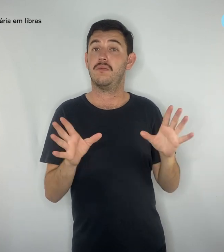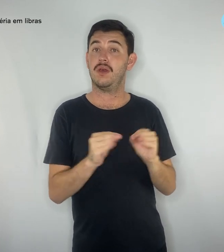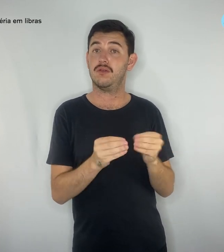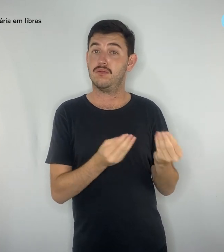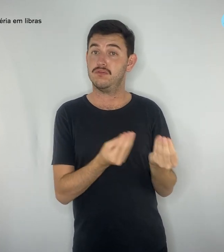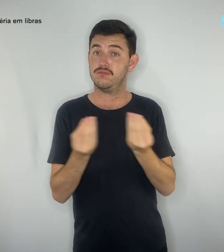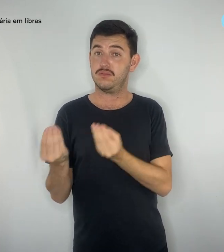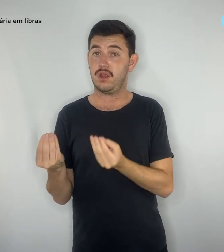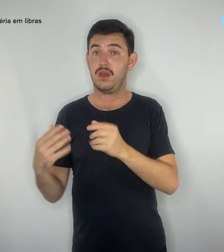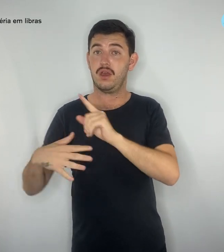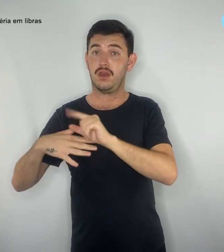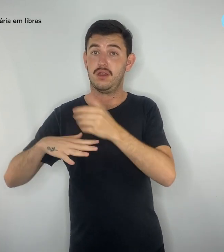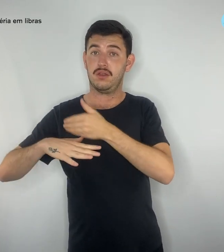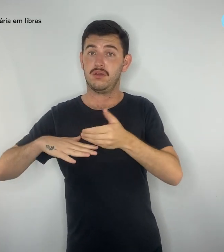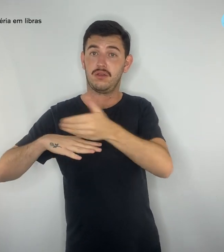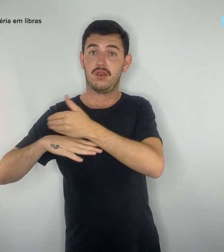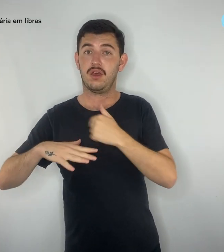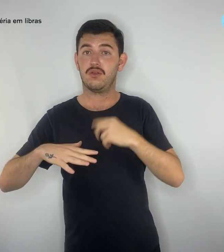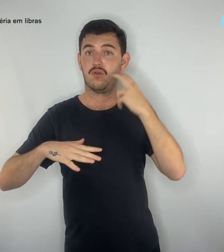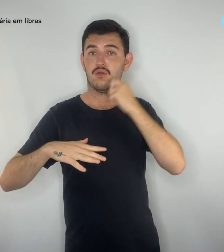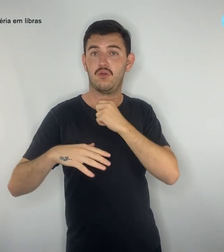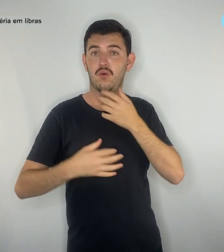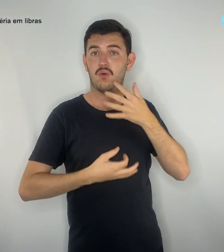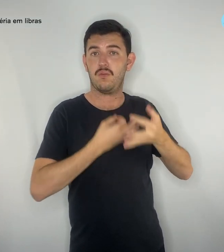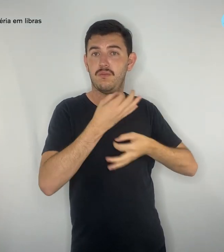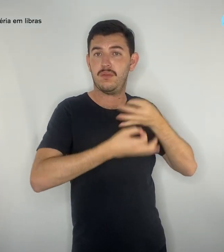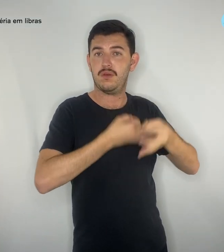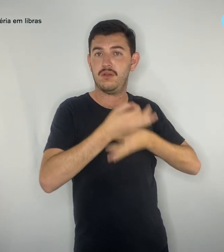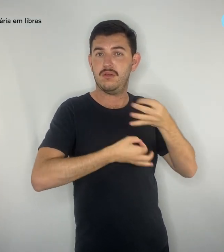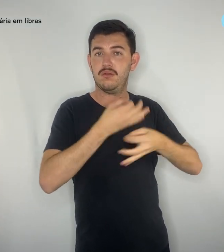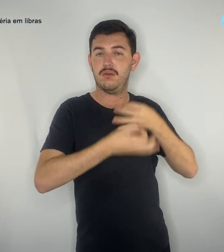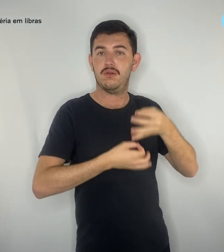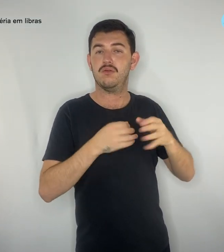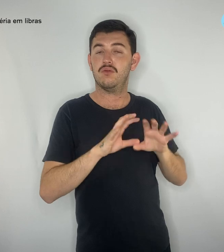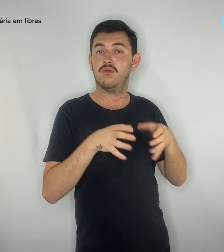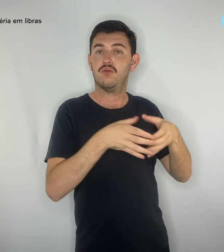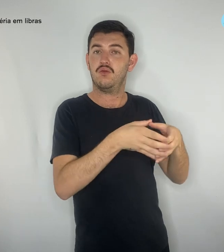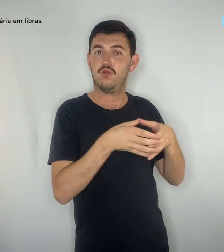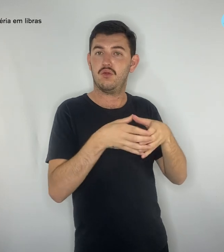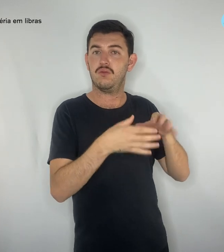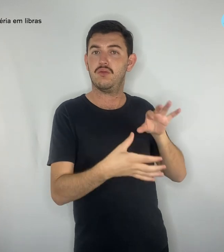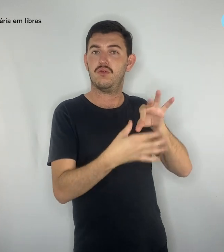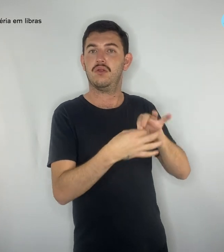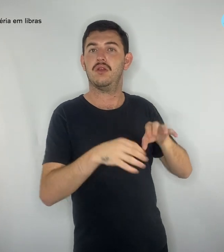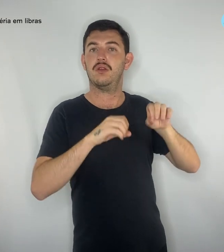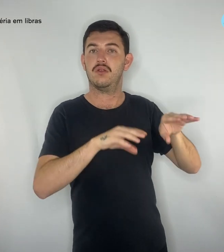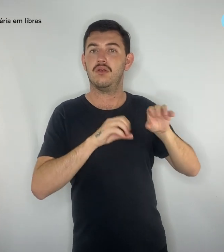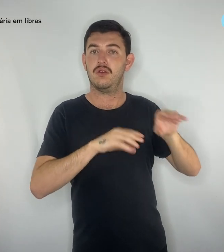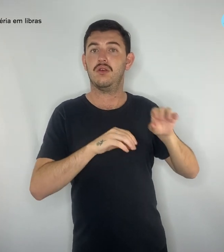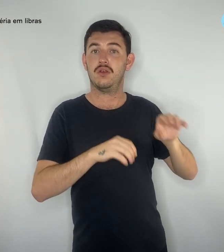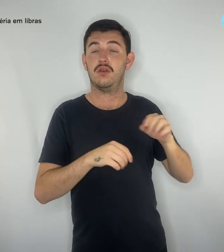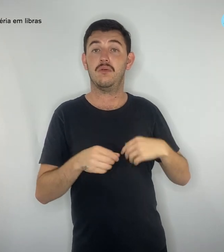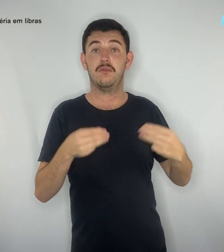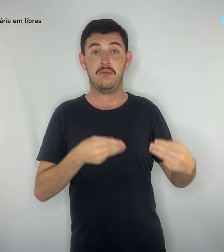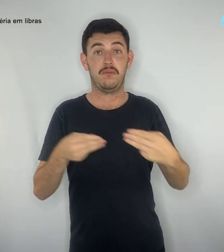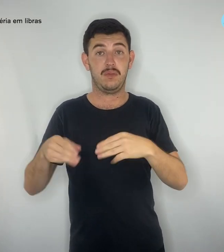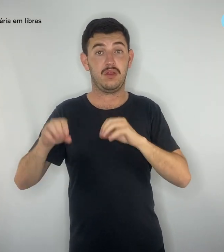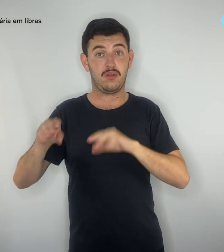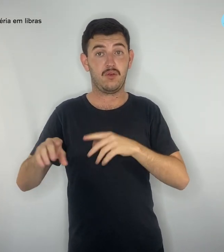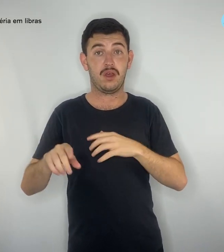opiniões das entidades ligadas à educação, consultadas pelo órgão. Segundo Heleno,